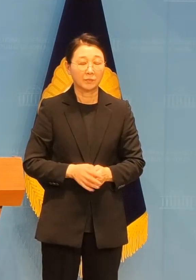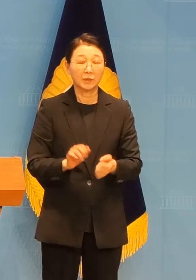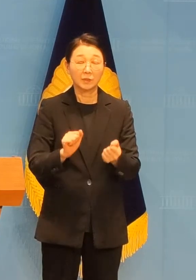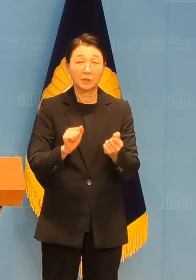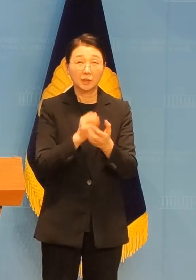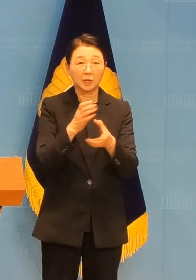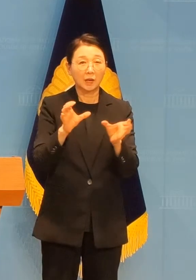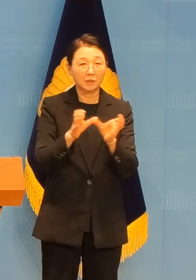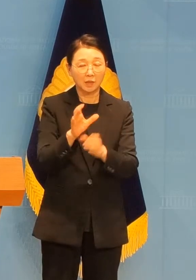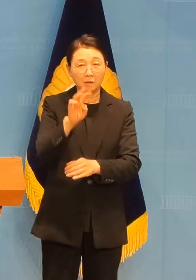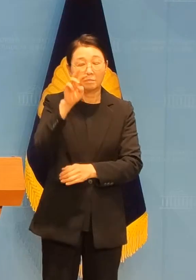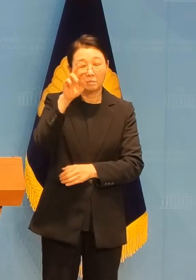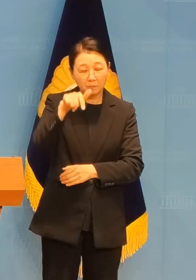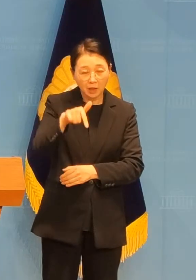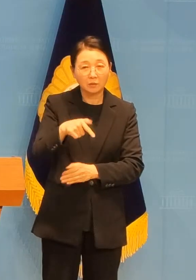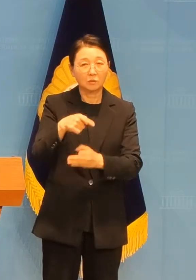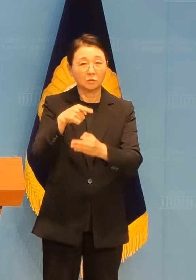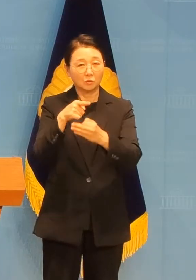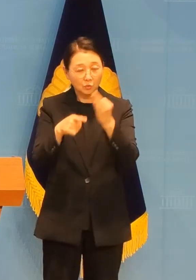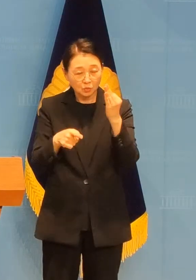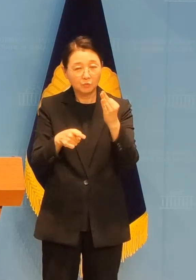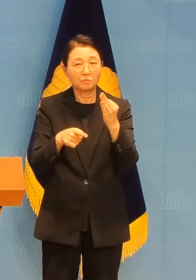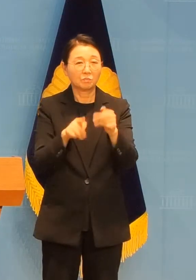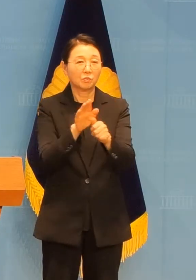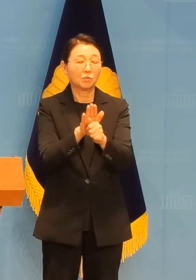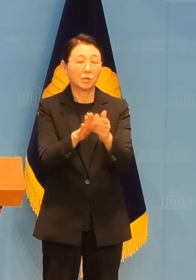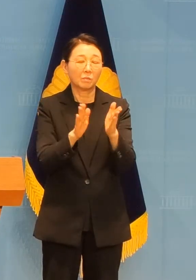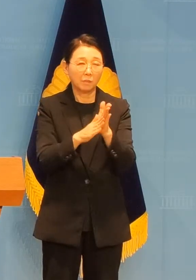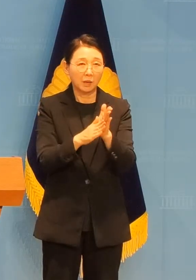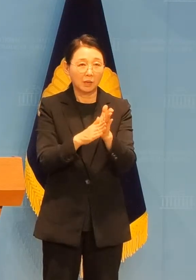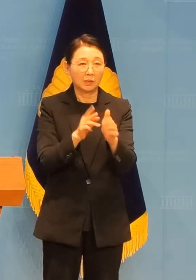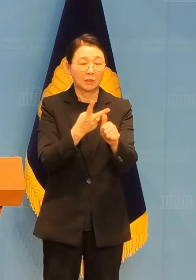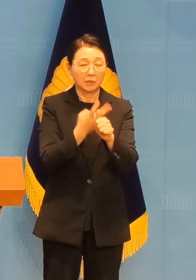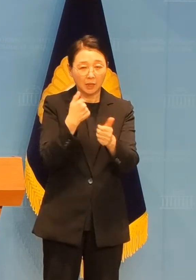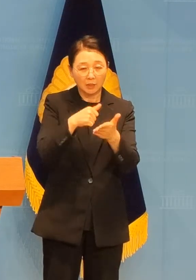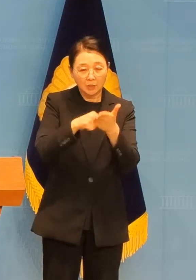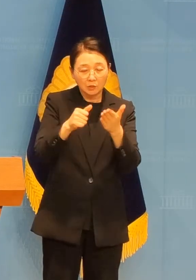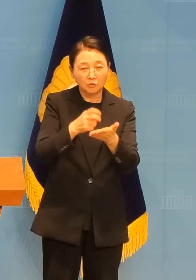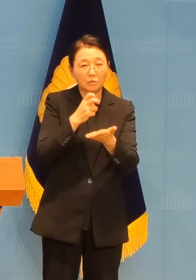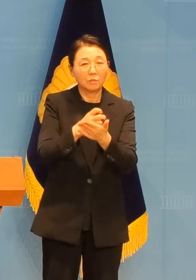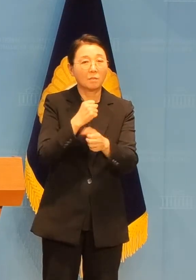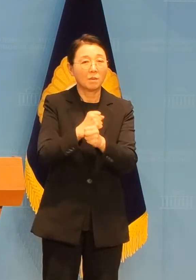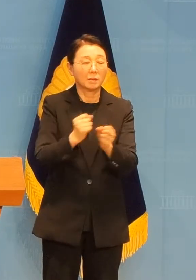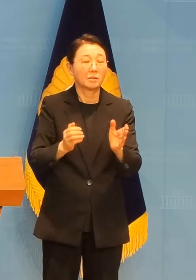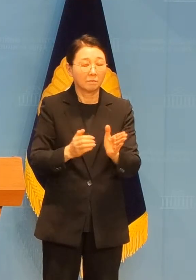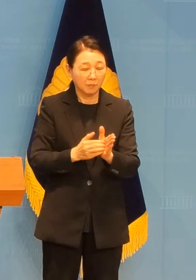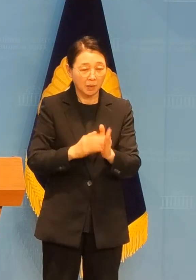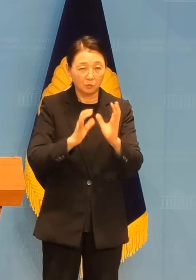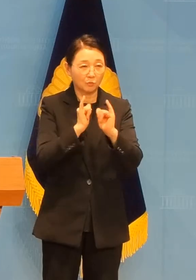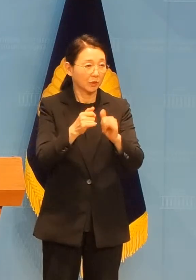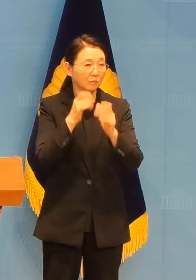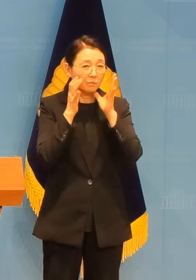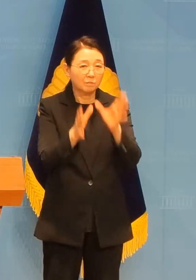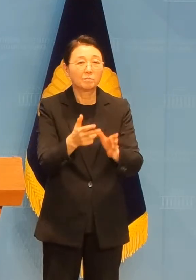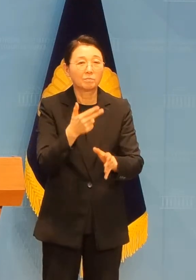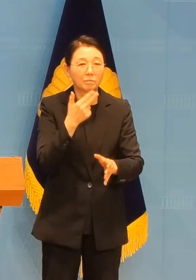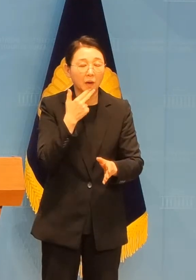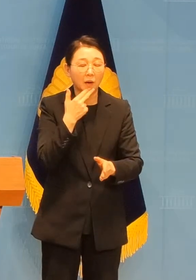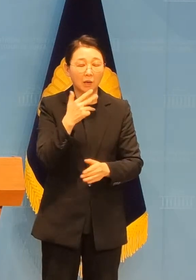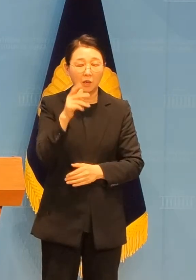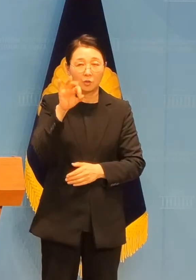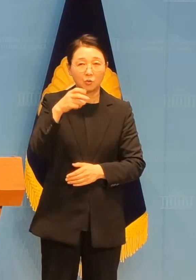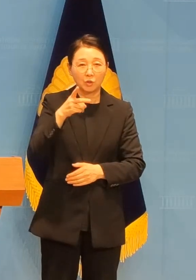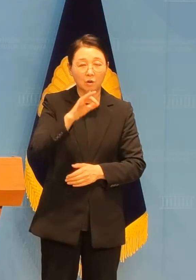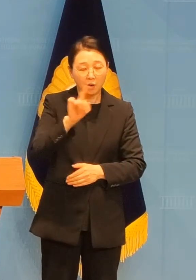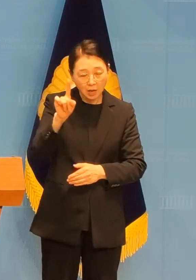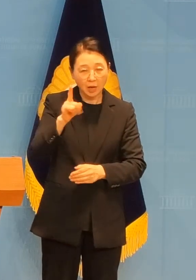내란정당의 박근혜, 윤석열 구제하는 탄핵지우기법 발의, 국민들은 속지 않습니다. 유영하 의원을